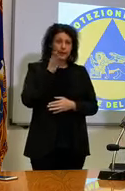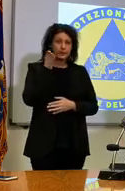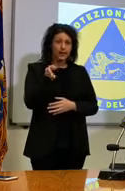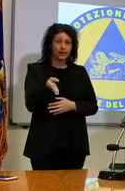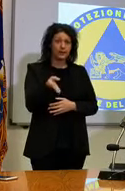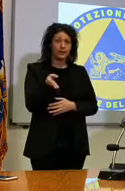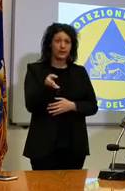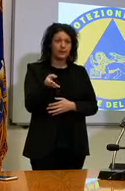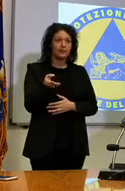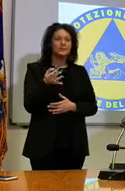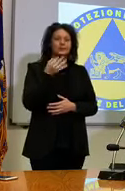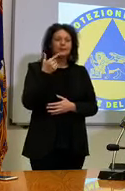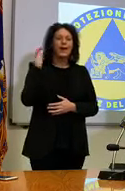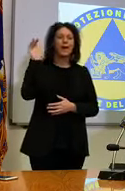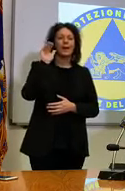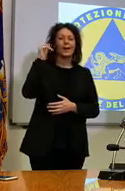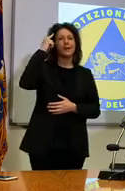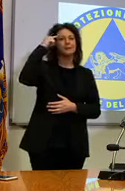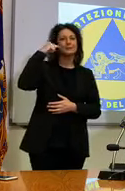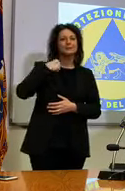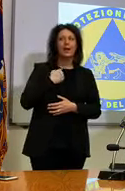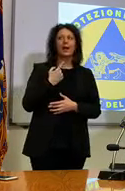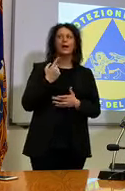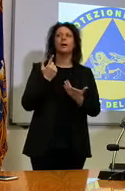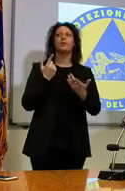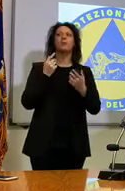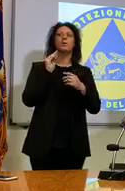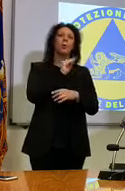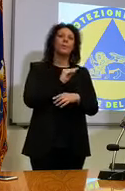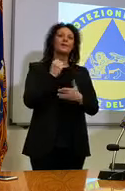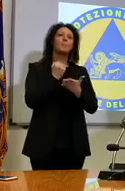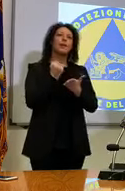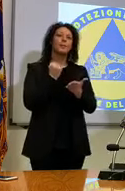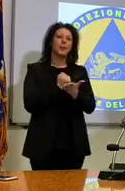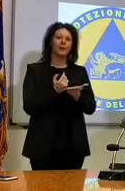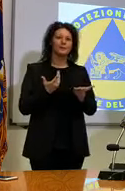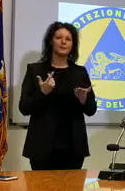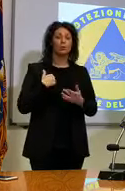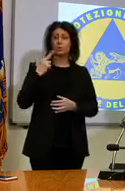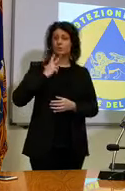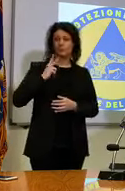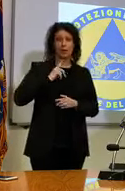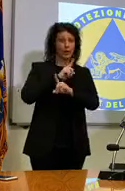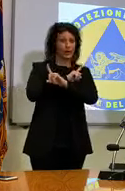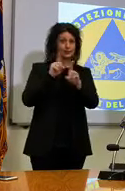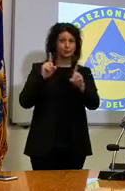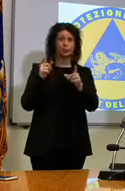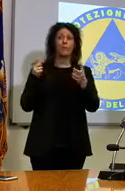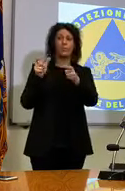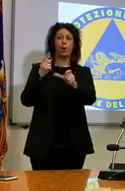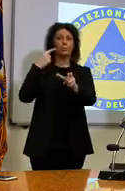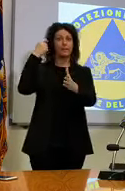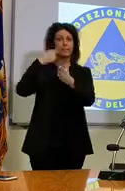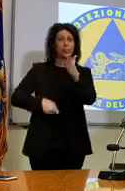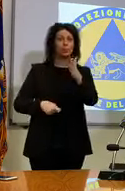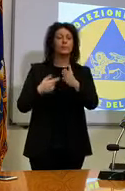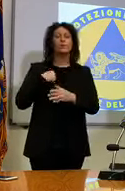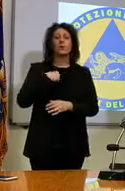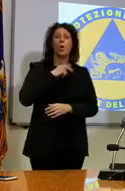Cioè, questi sono i ragazzi, io spero che nessuno li fermi per strada e gli faccia una multa, io ho detto guardate, secondo me